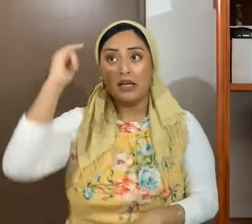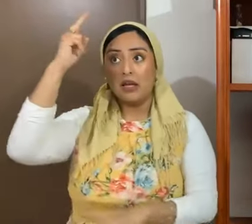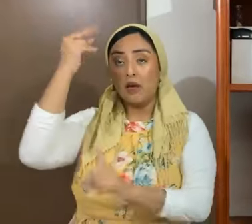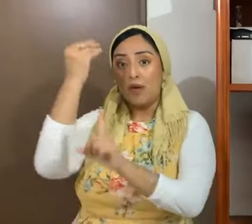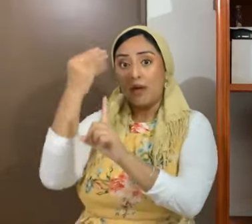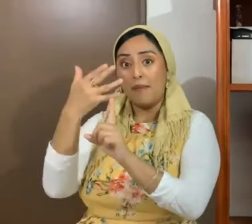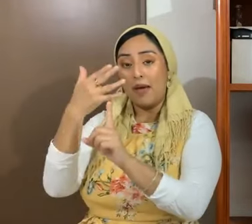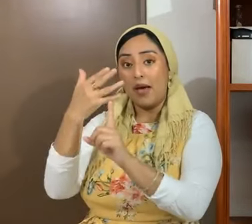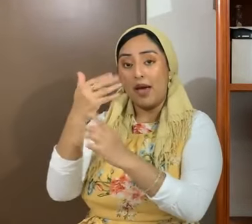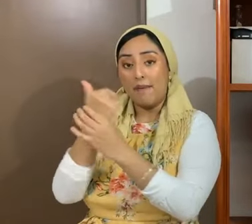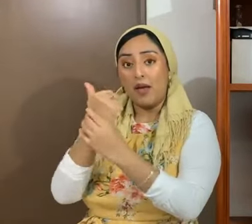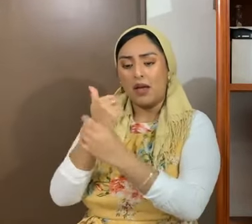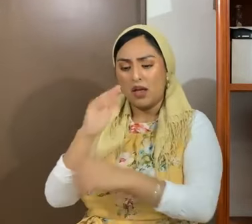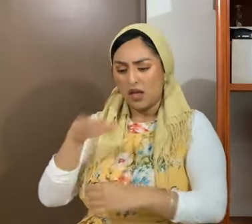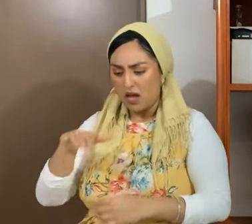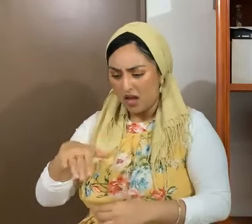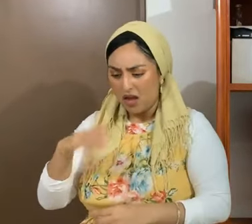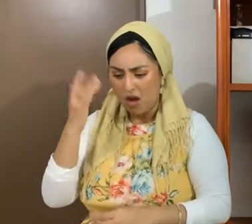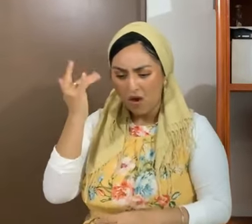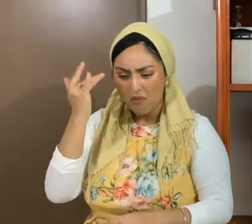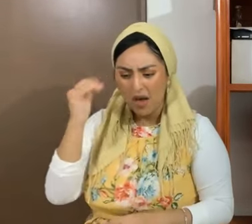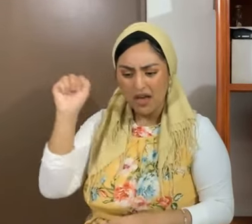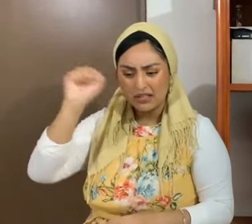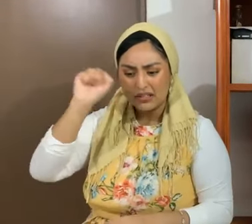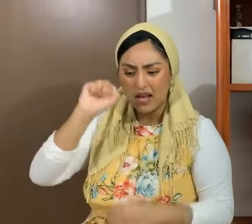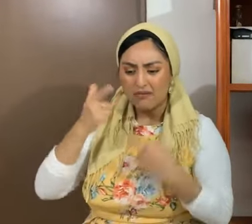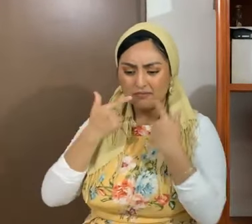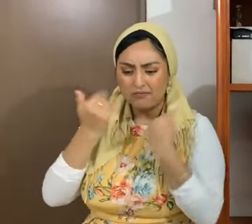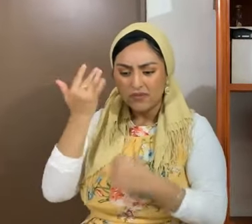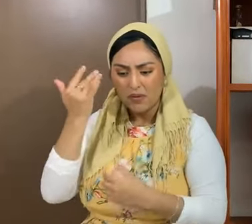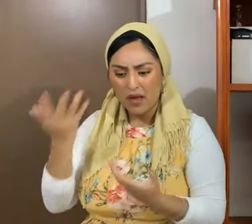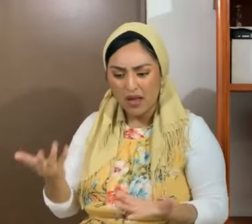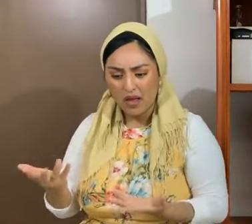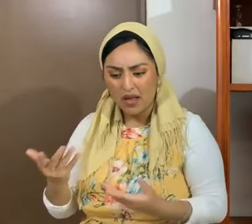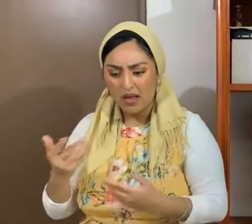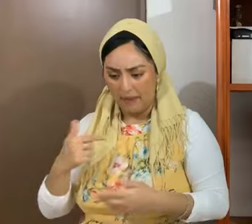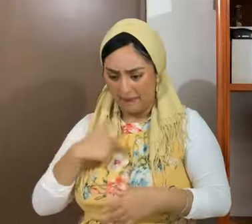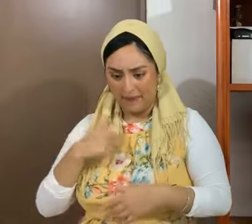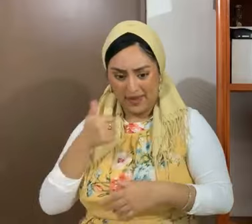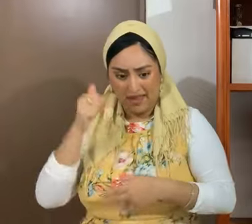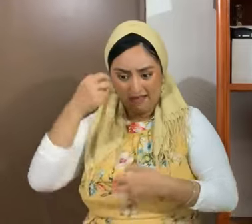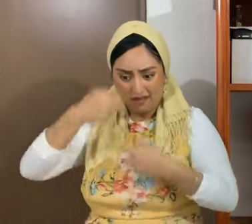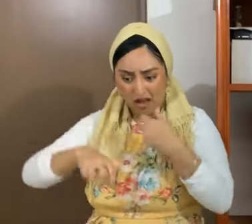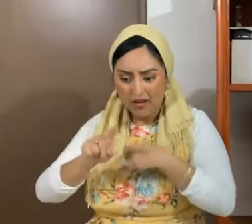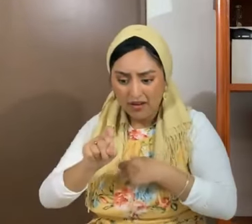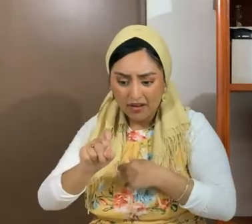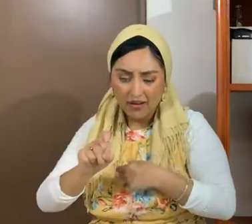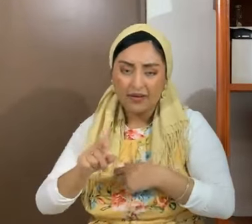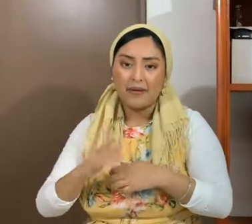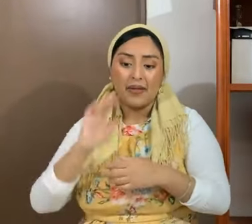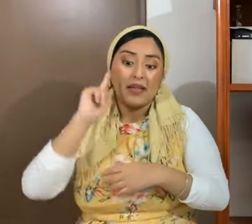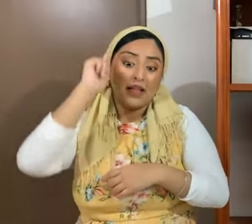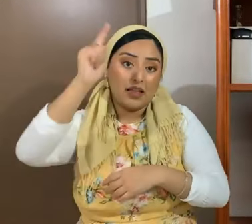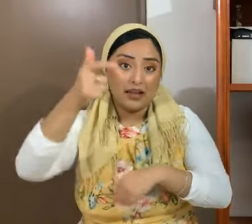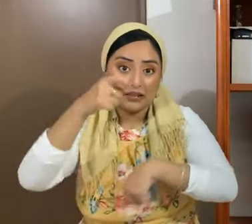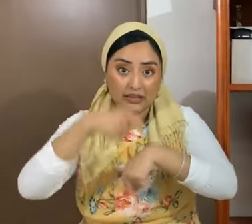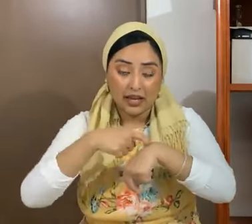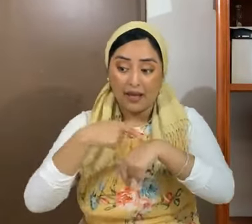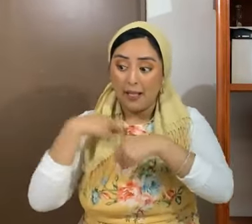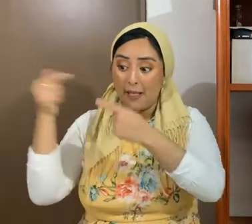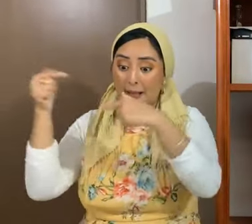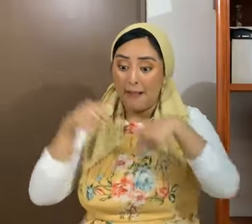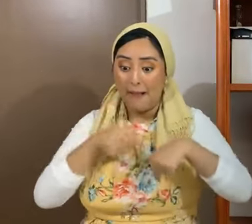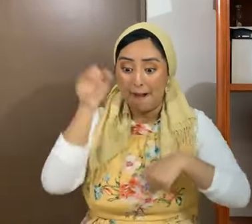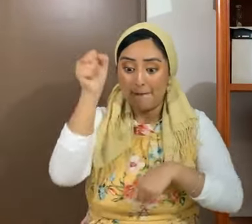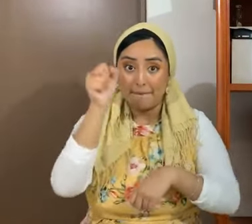qué se ha reído Sara diciendo, ¿será cierto que le dará luz ya vieja? ¿Hay para Elohim alguna cosa difícil? Al tiempo señalado volveré